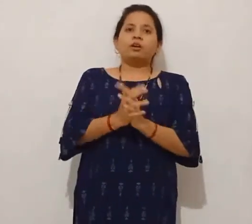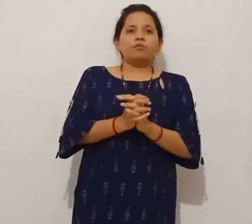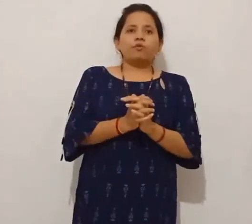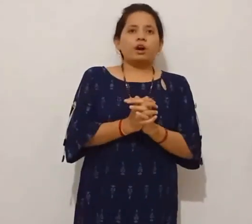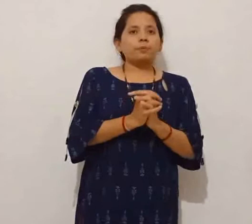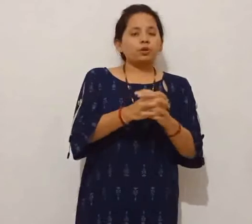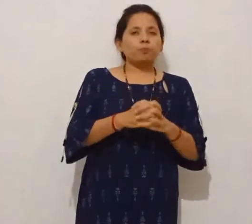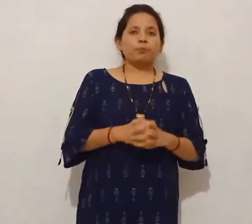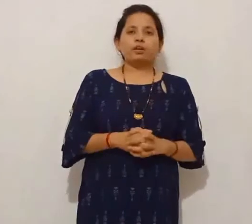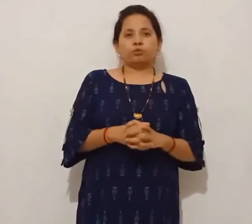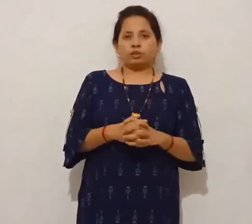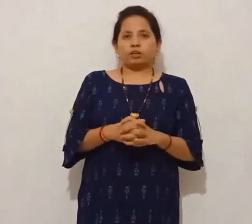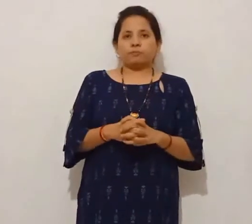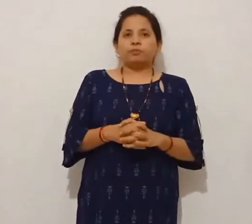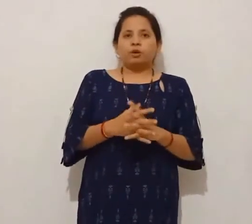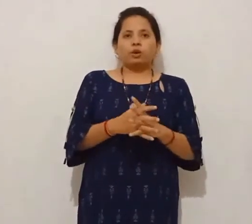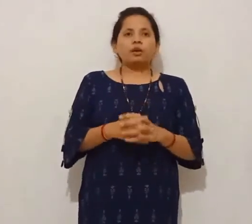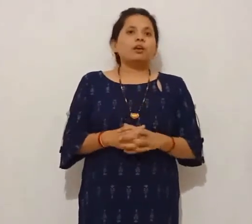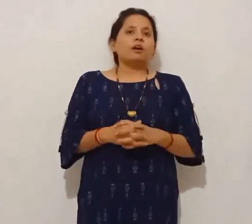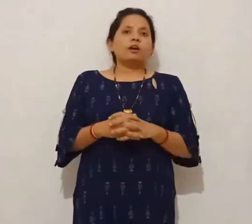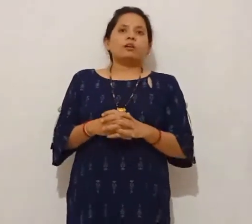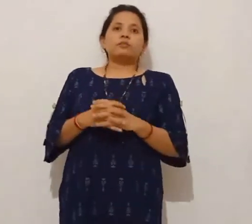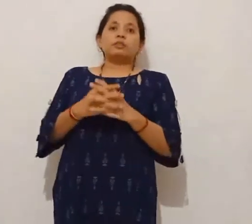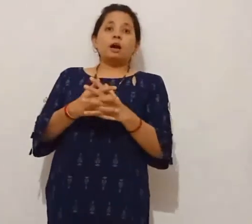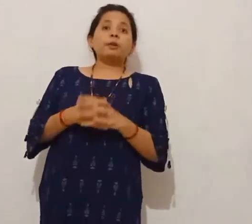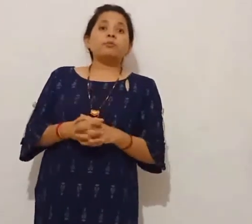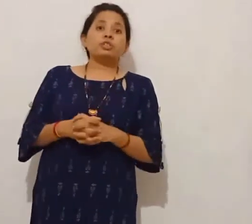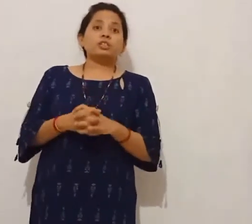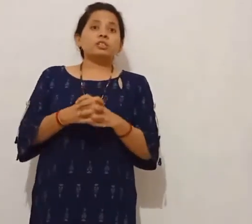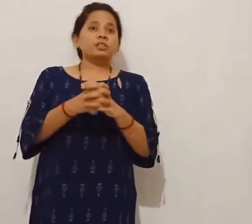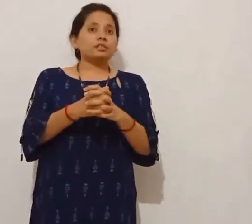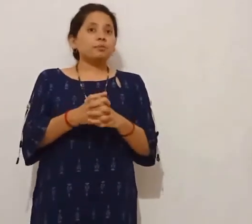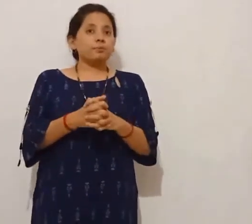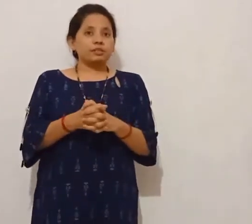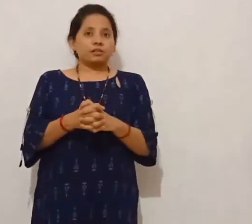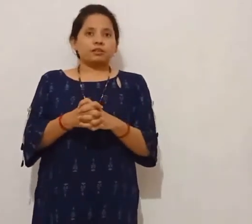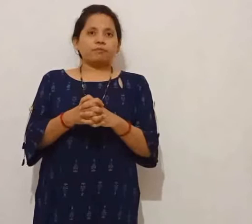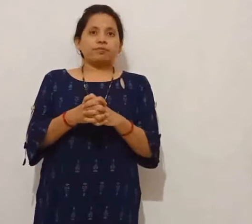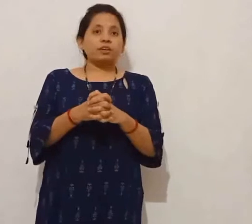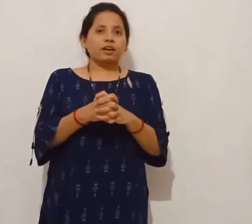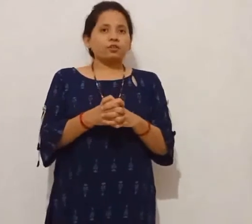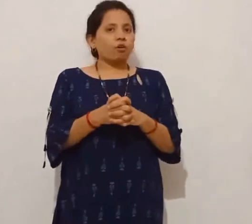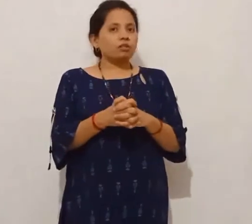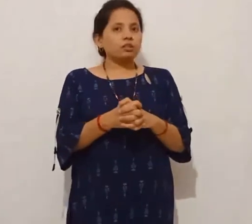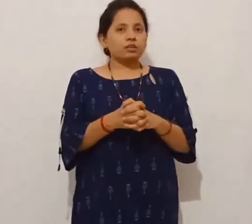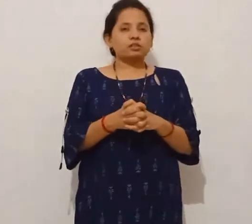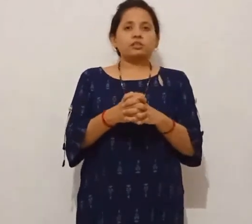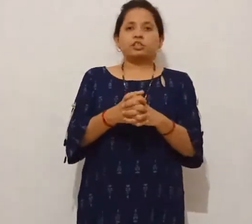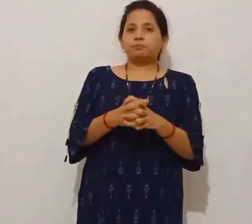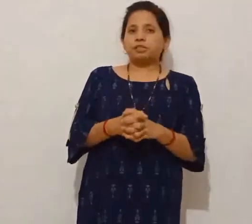वो वहां पर ग्रुप में ही होते हैं, ओके। यहाँ पर हमको चीजें सस्ती भी मिल जाती है, वी कैन गेट ऑल द थिंग्स इन चीपेस्ट